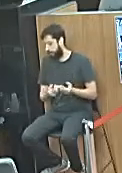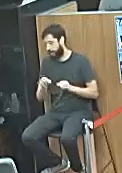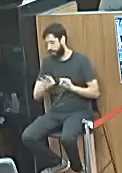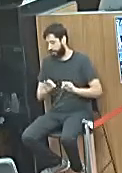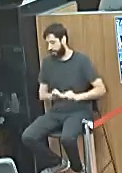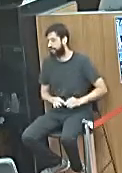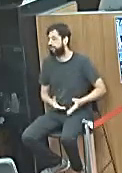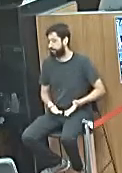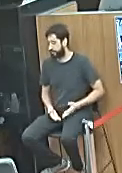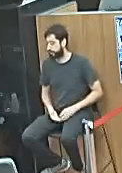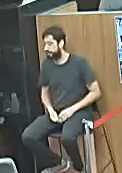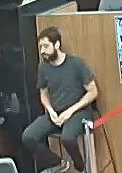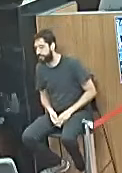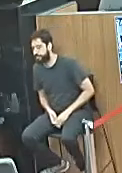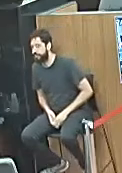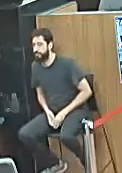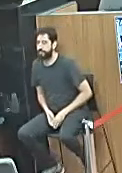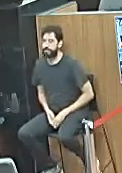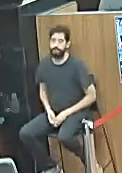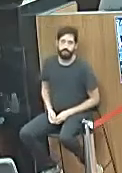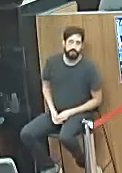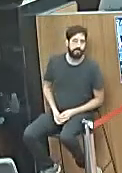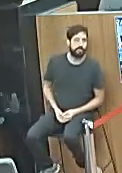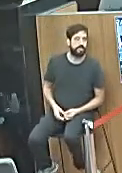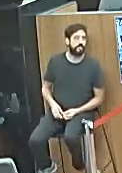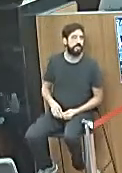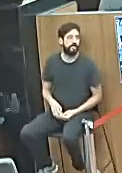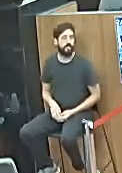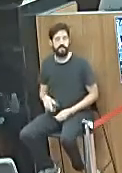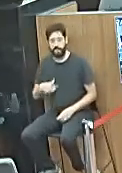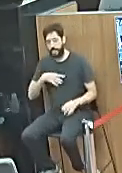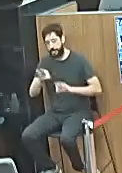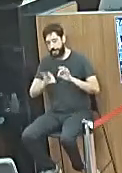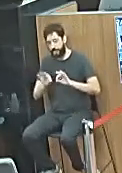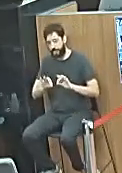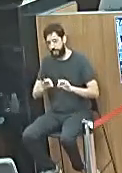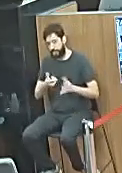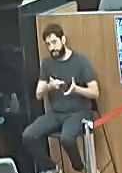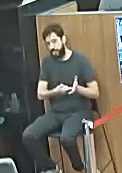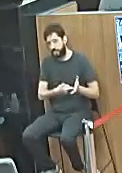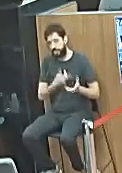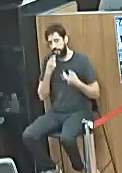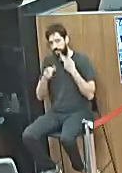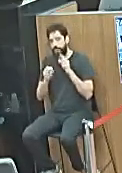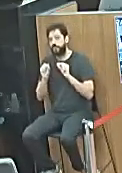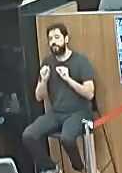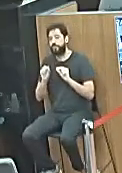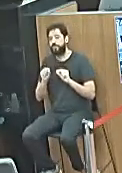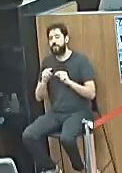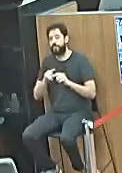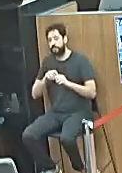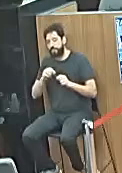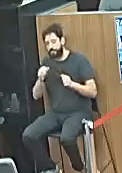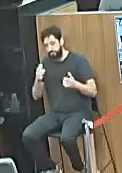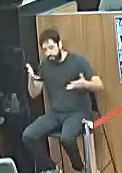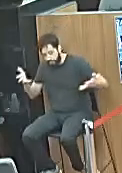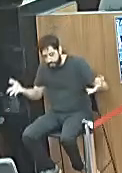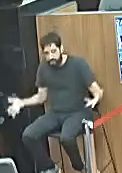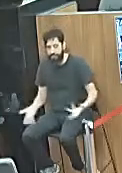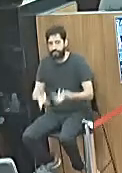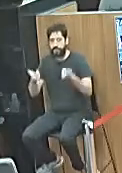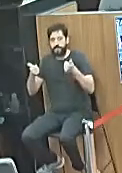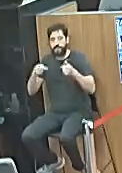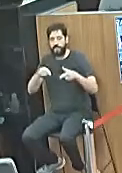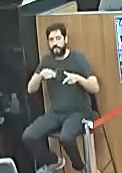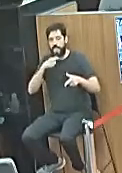somos todos água que é um projeto que ele ele prevê exatamente a revitalização das bacias ea gente acredita